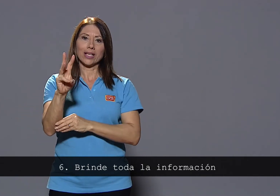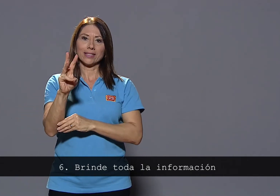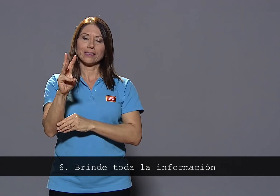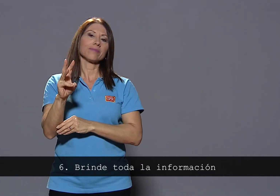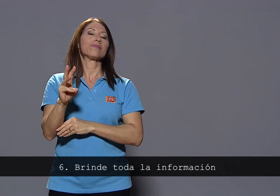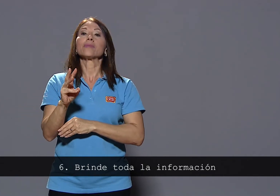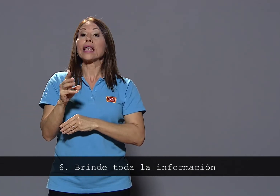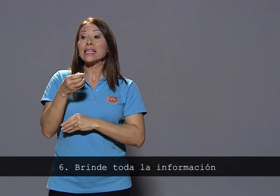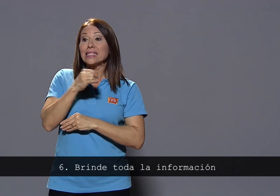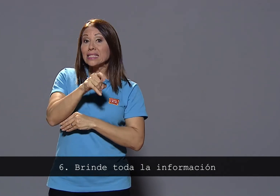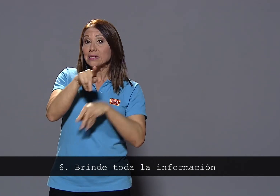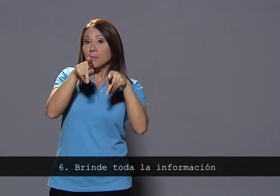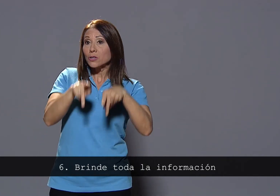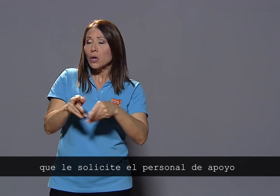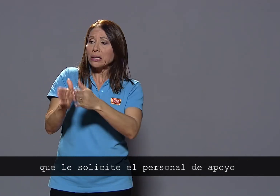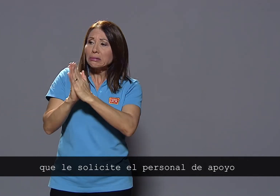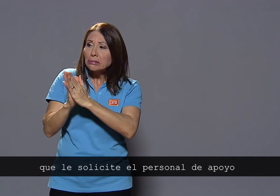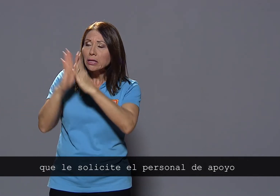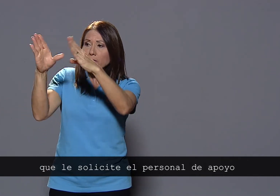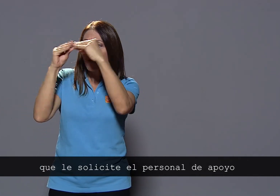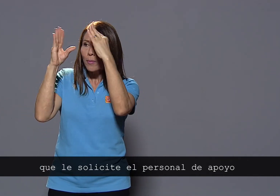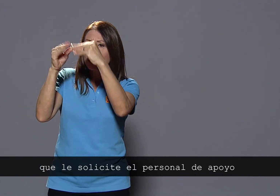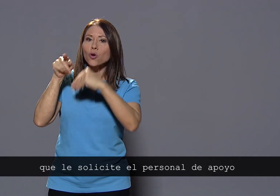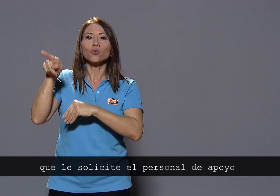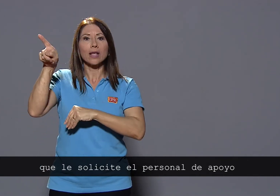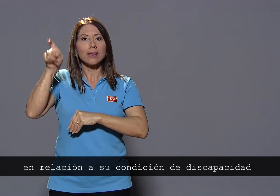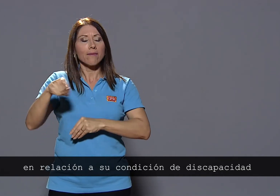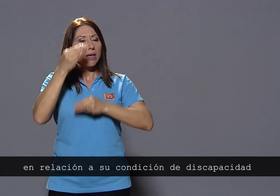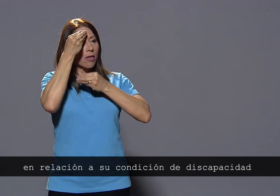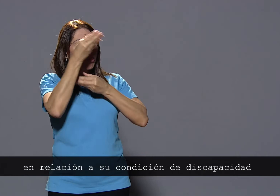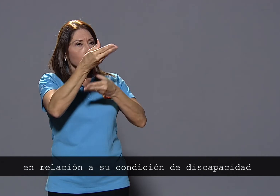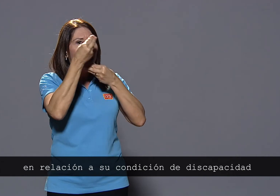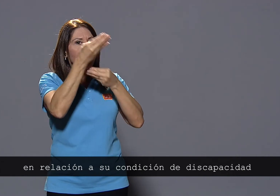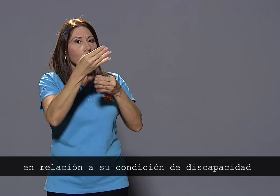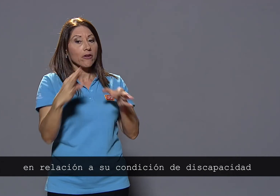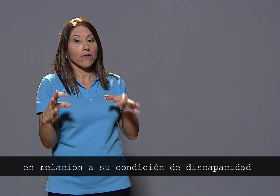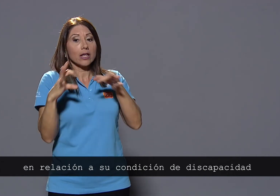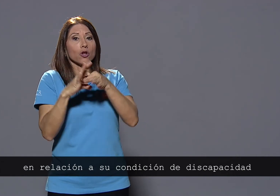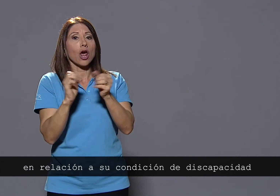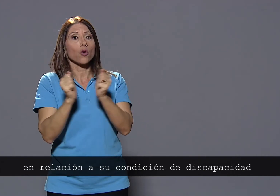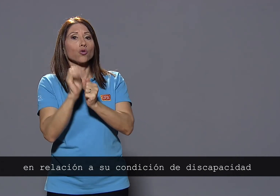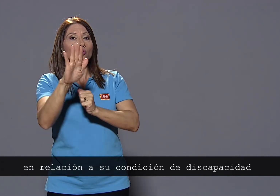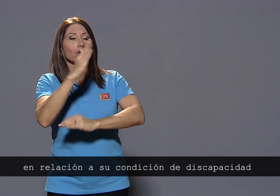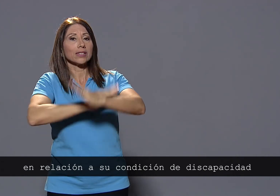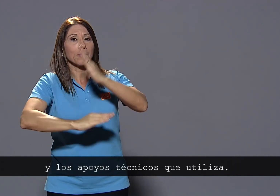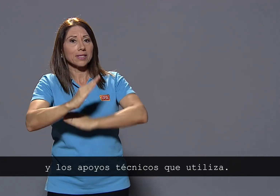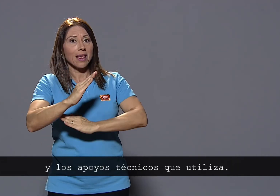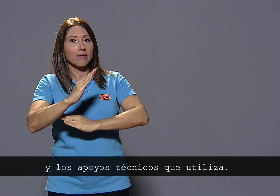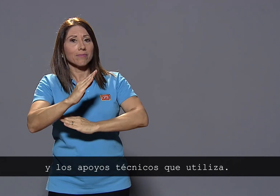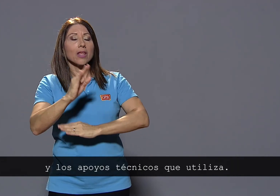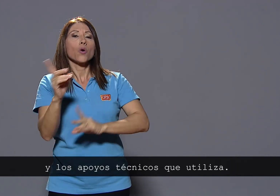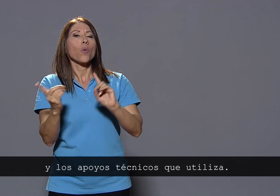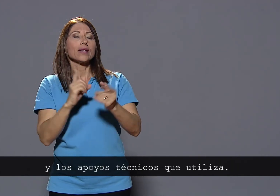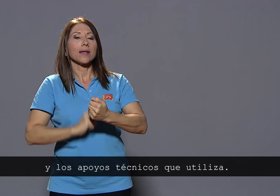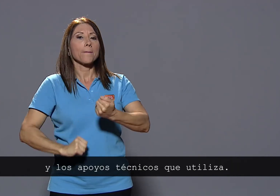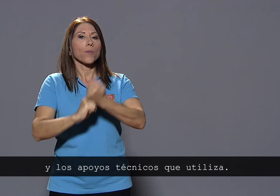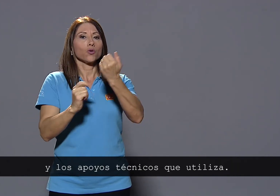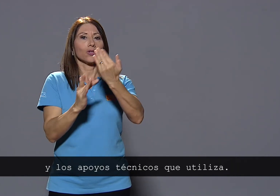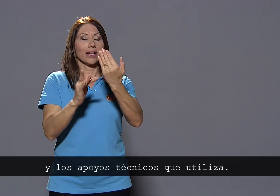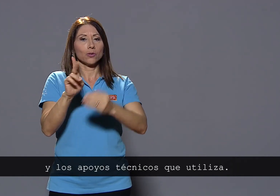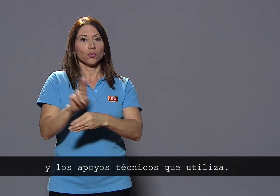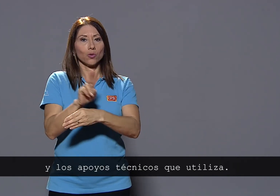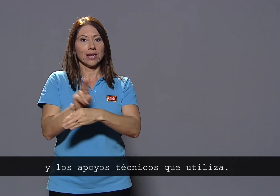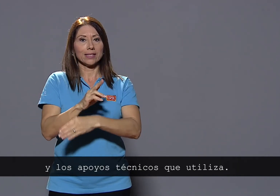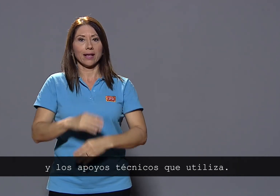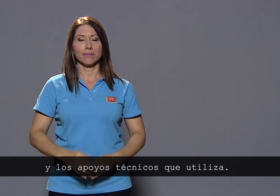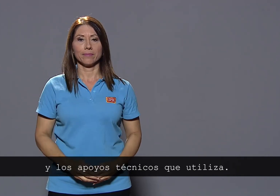6. Brinde toda la información que le solicite el personal de apoyo en relación a su condición de discapacidad y a los apoyos técnicos que